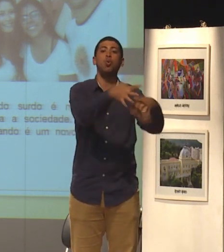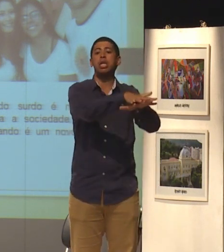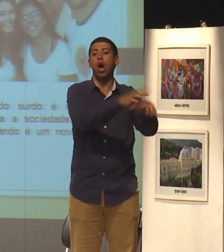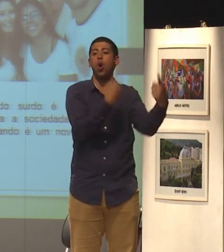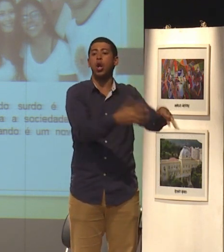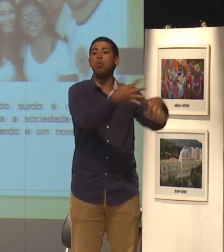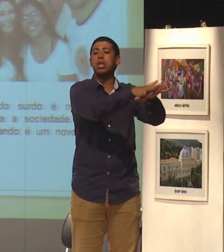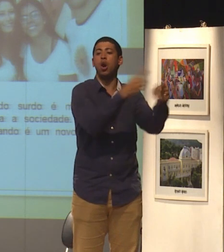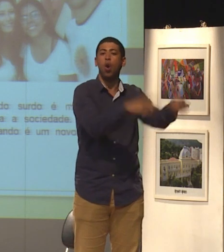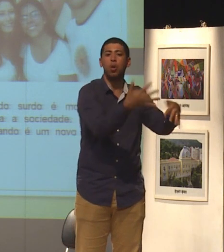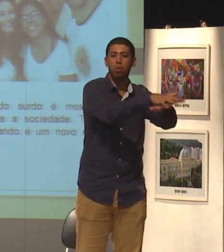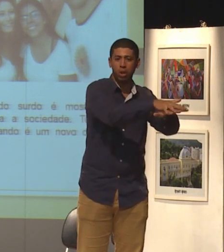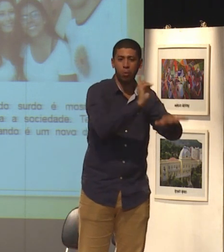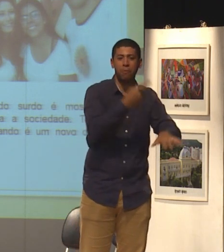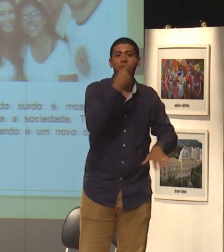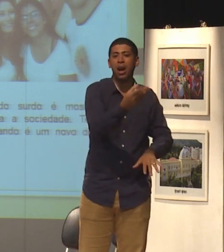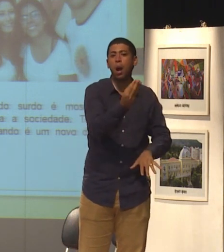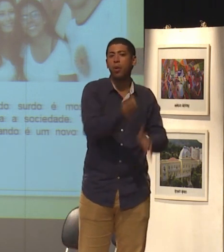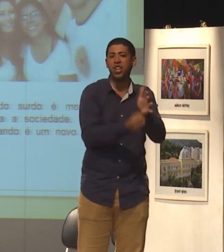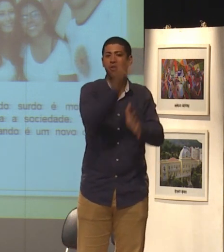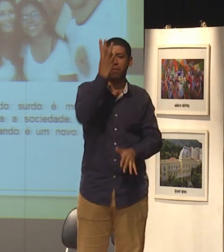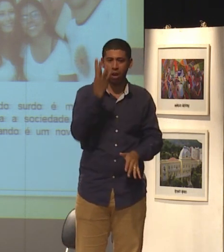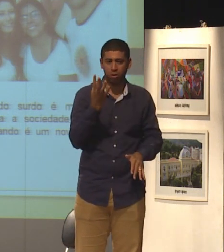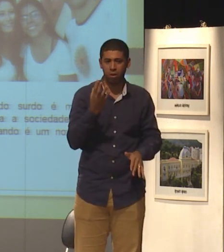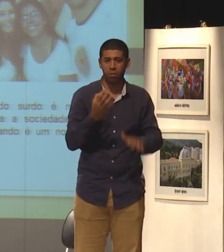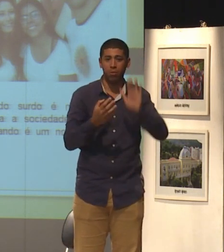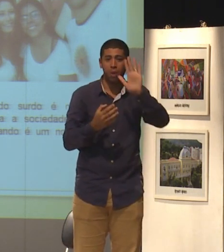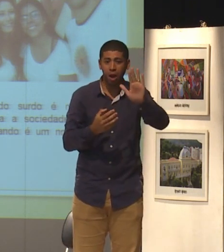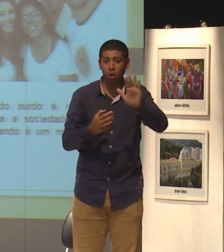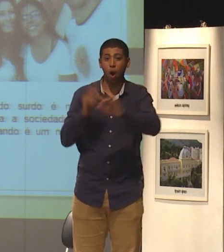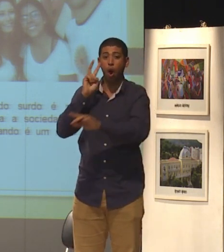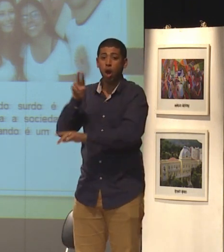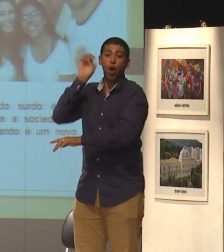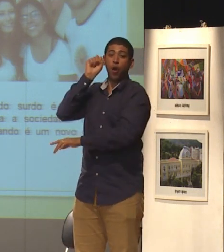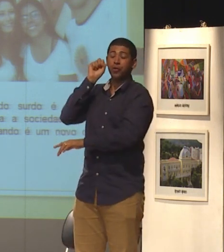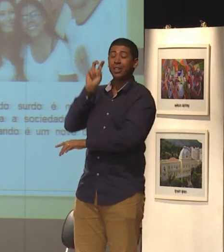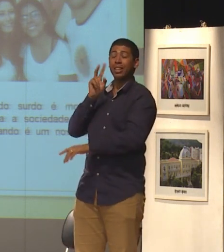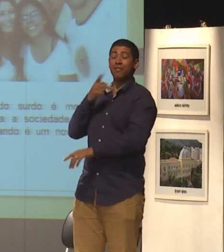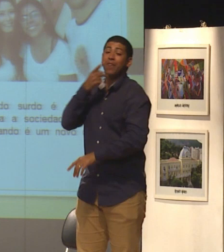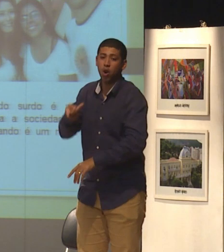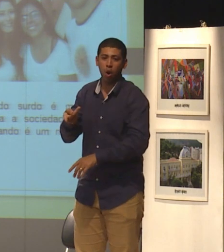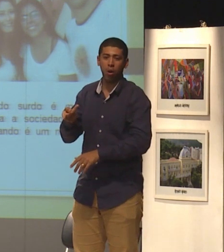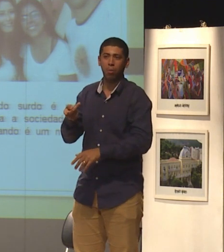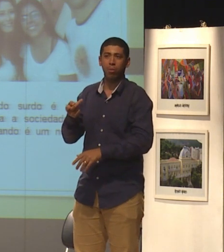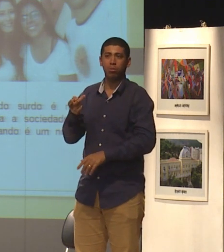Então, por isso que assim, eu sou muito contra a inclusão, né, que fala muitas vezes isso, né? Mas, olhando o ouvinte